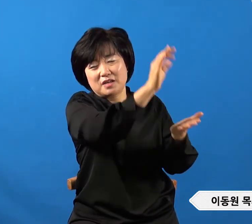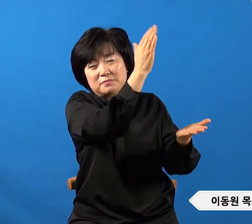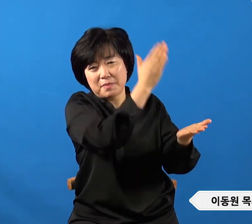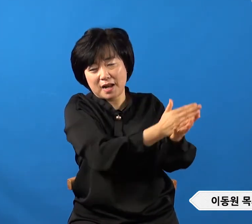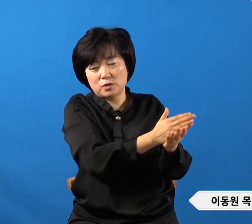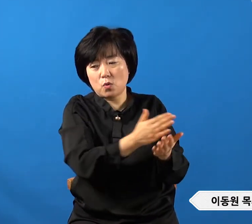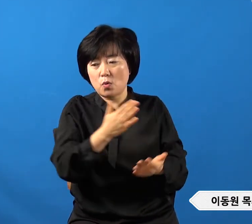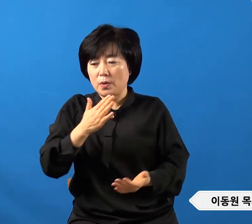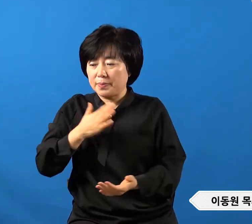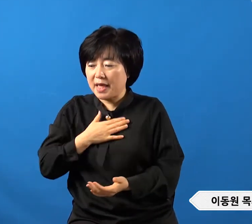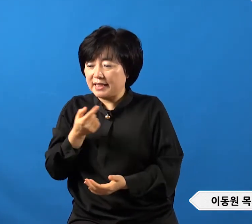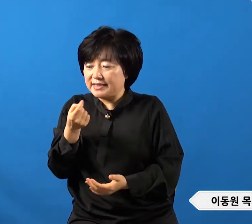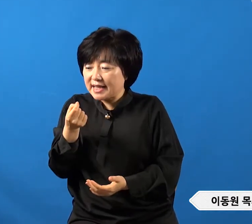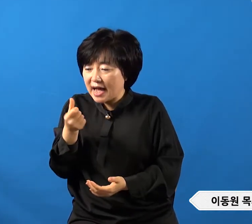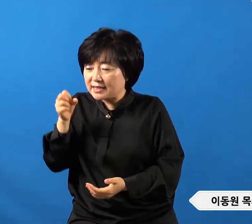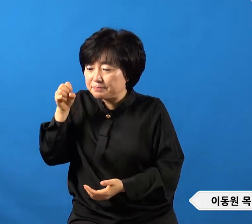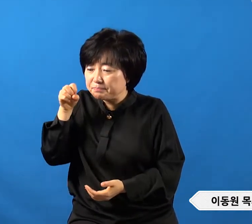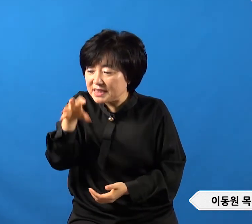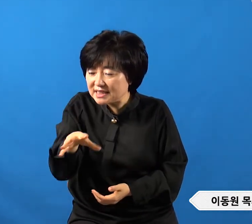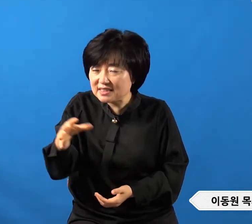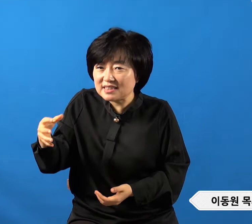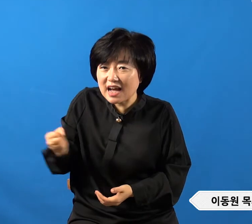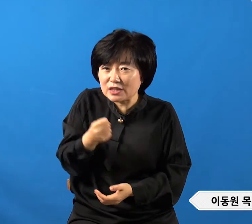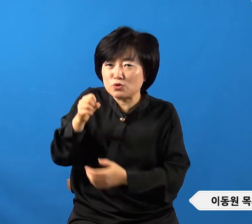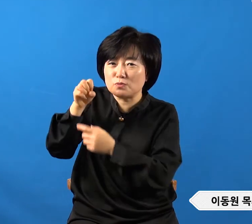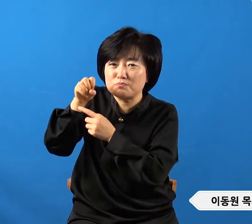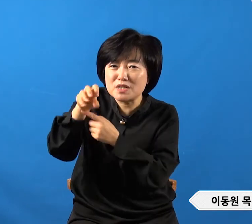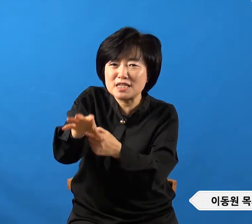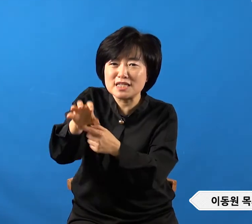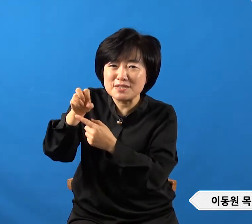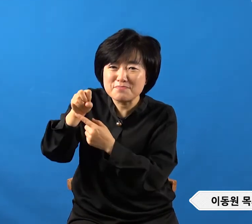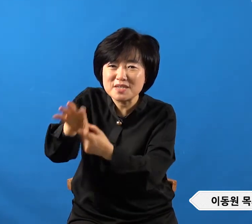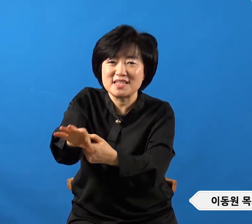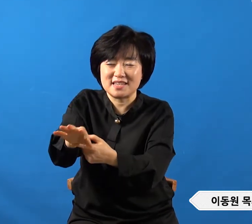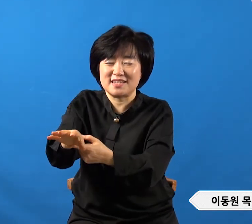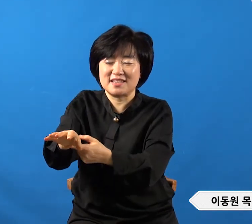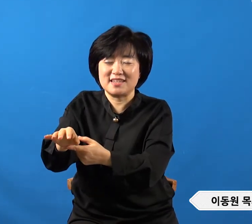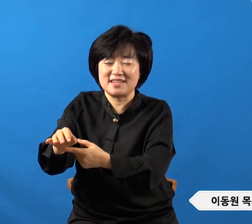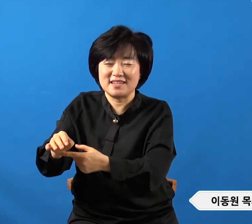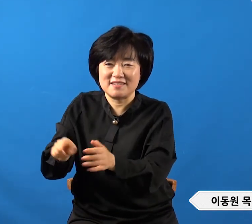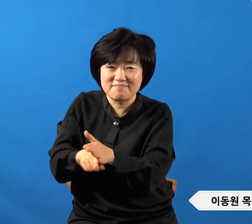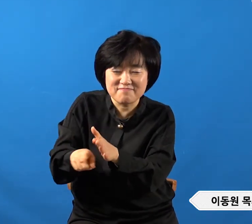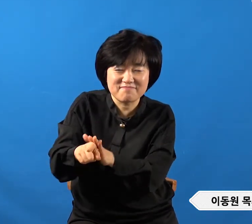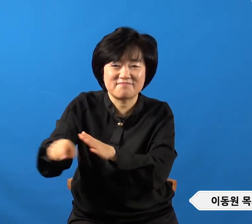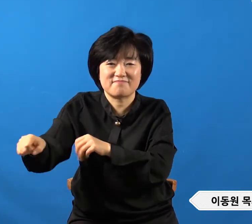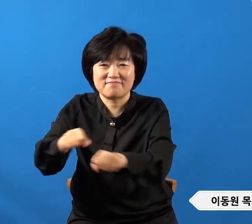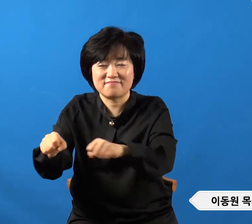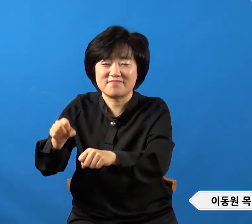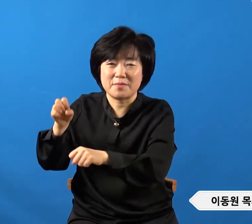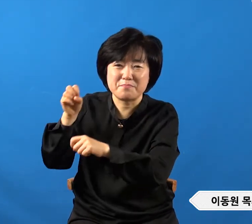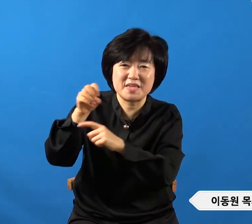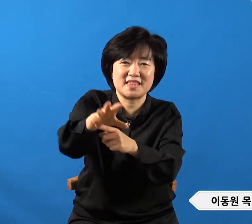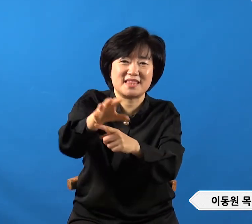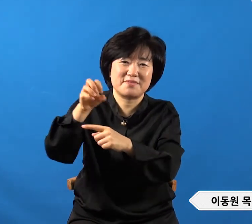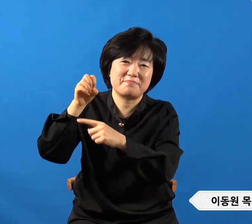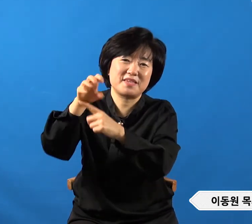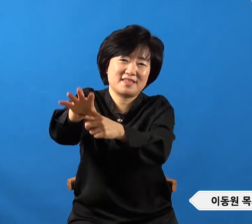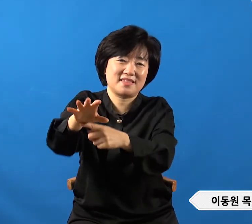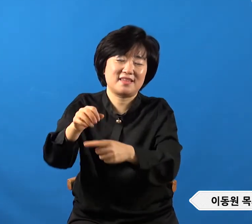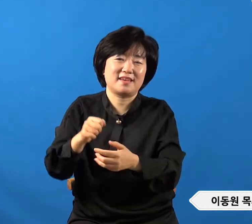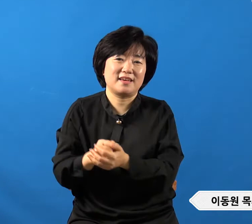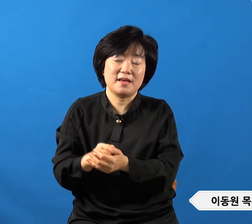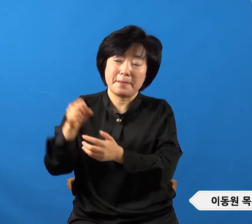가진 작은 빛을 발하는 것이 필요해요. 능동적으로 빛을 전해야 합니다. 그리고 내가